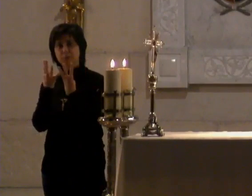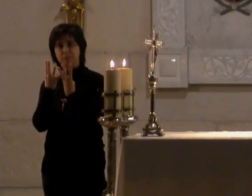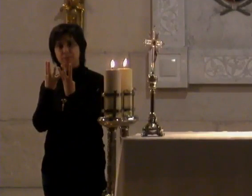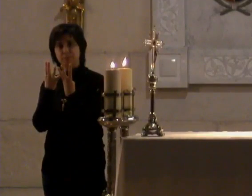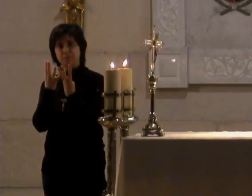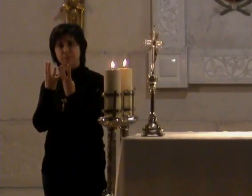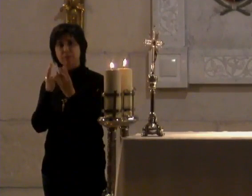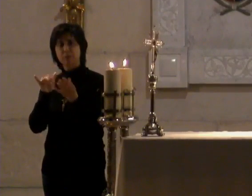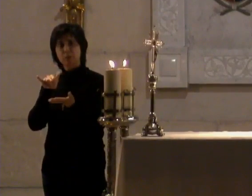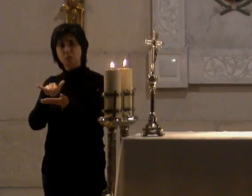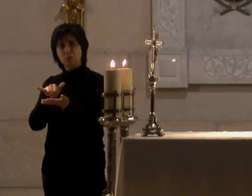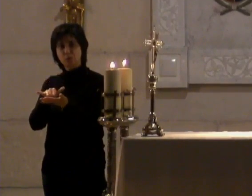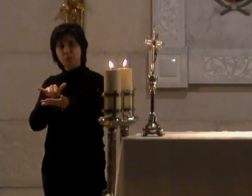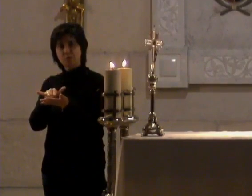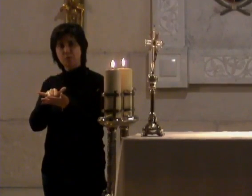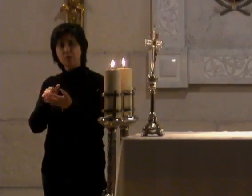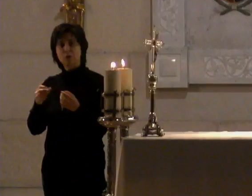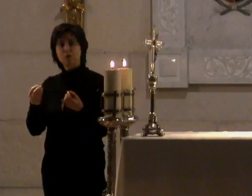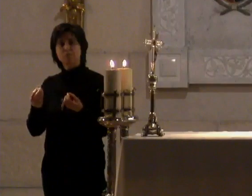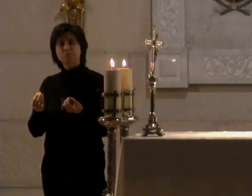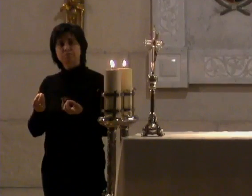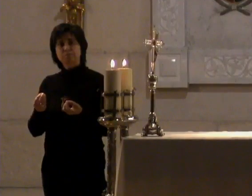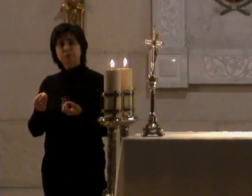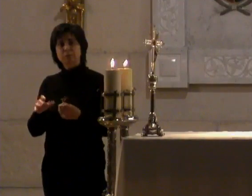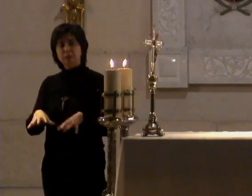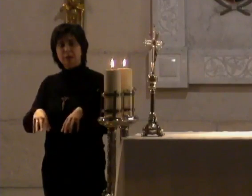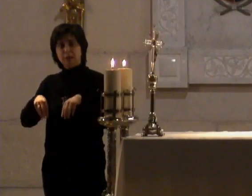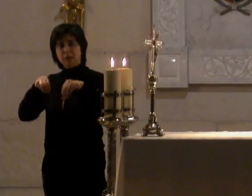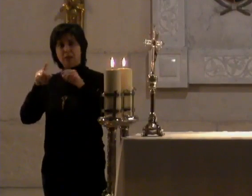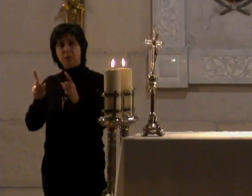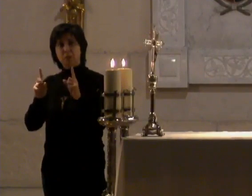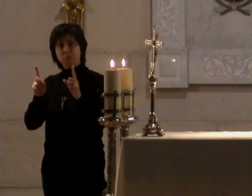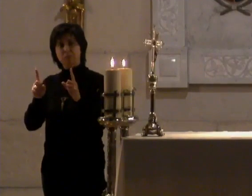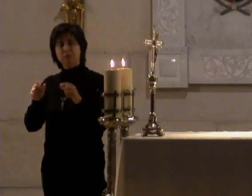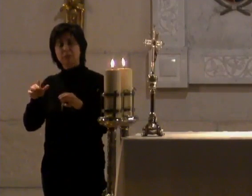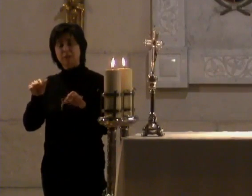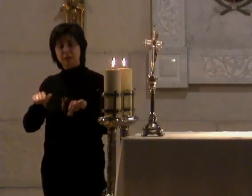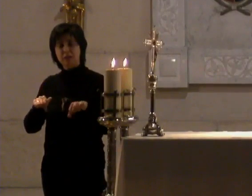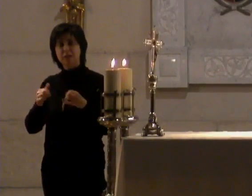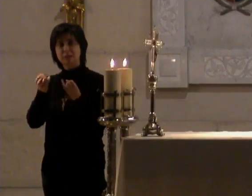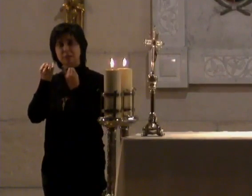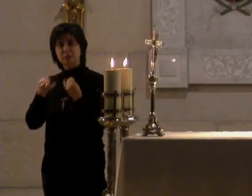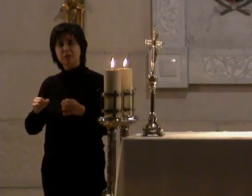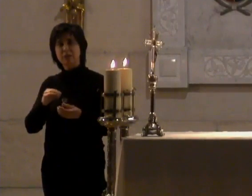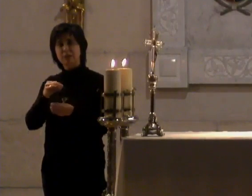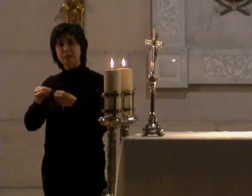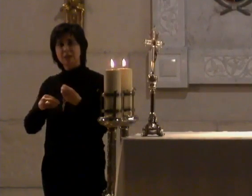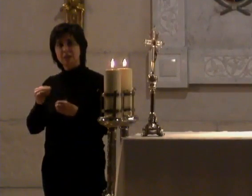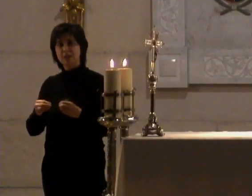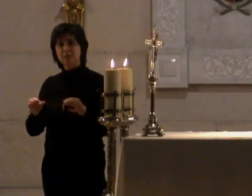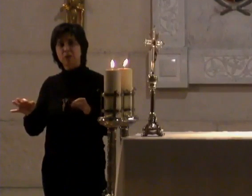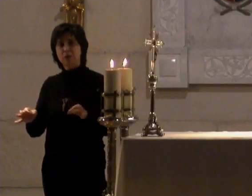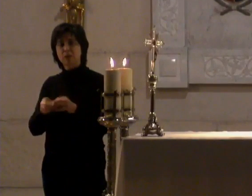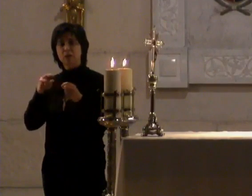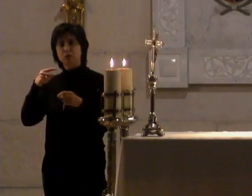de YouTube con la catedral en esta celebración que hacemos de la Eucaristía todos